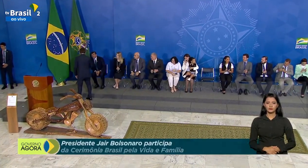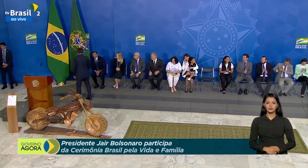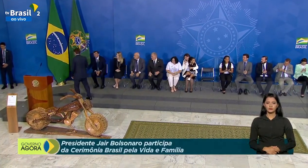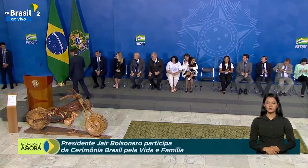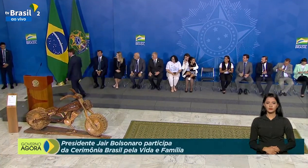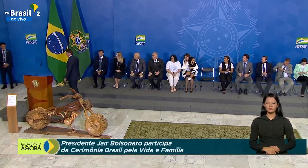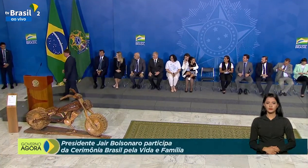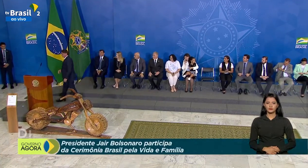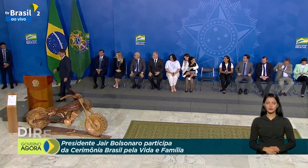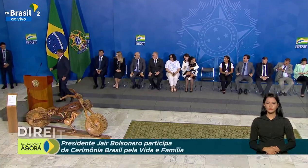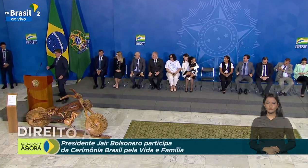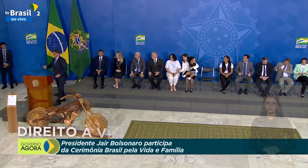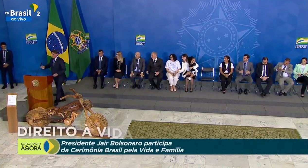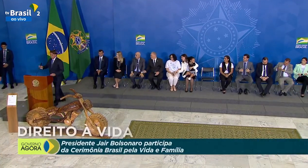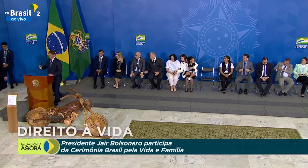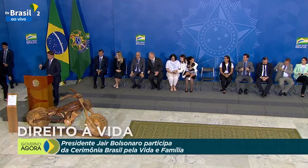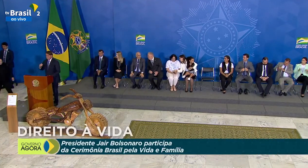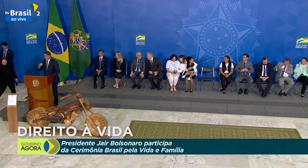e